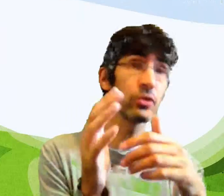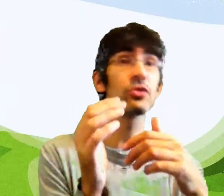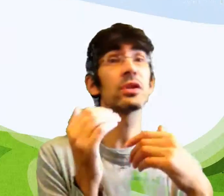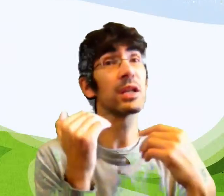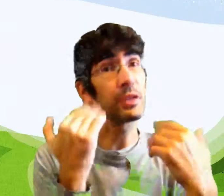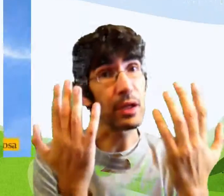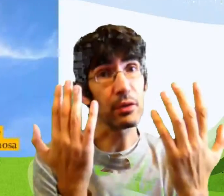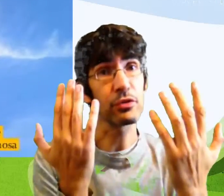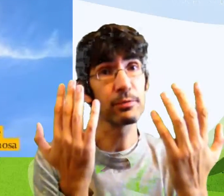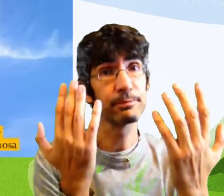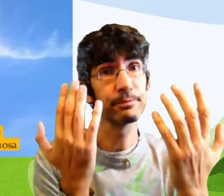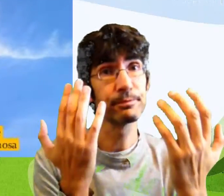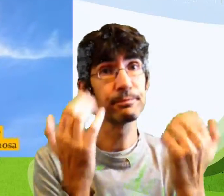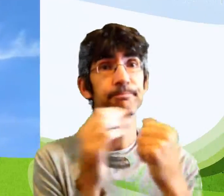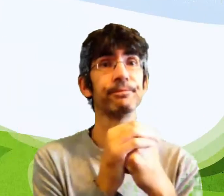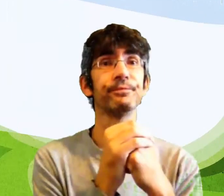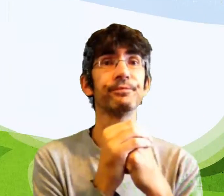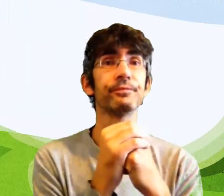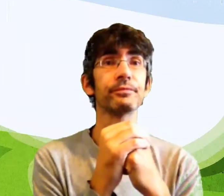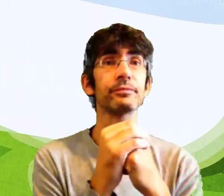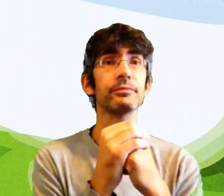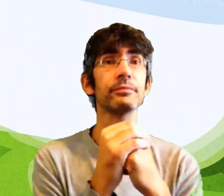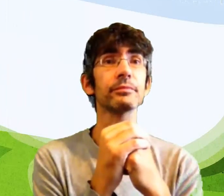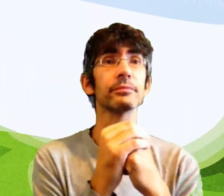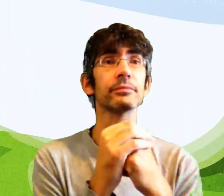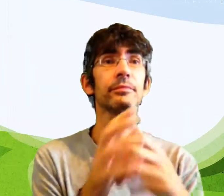cirrostratos y cirros